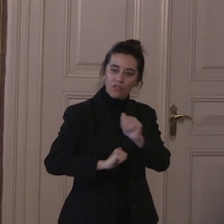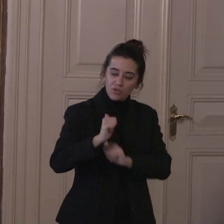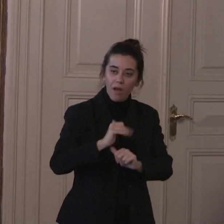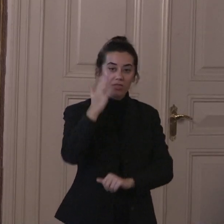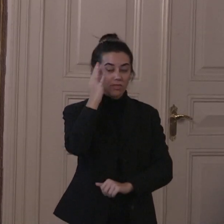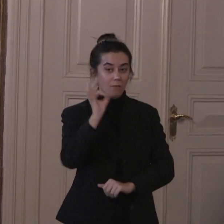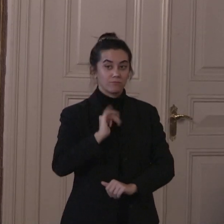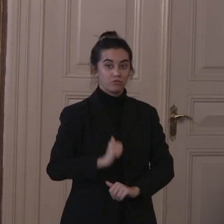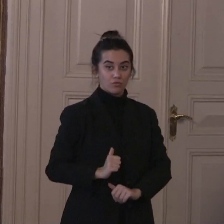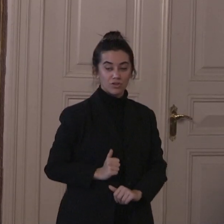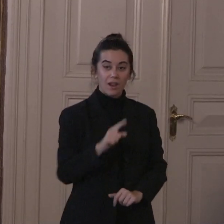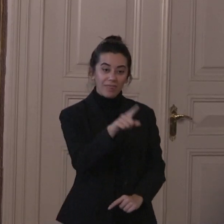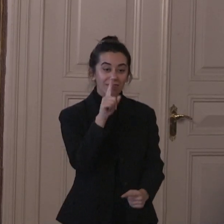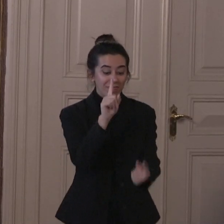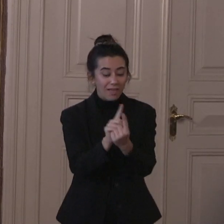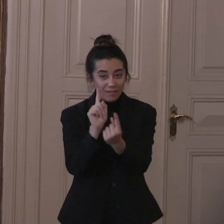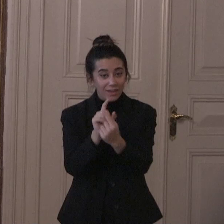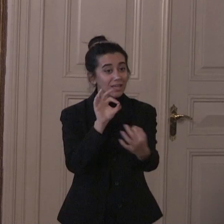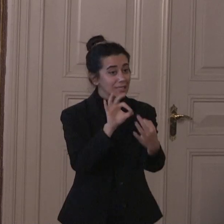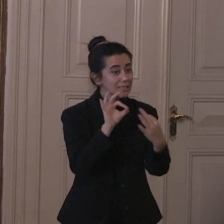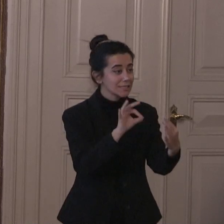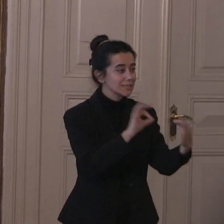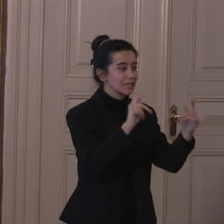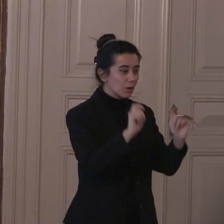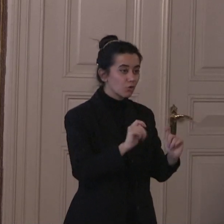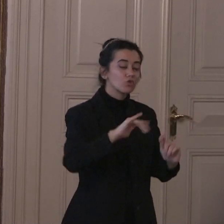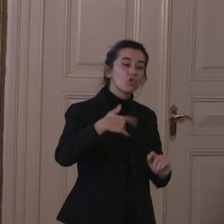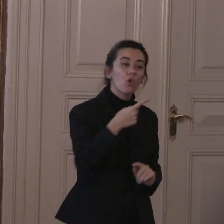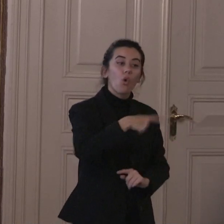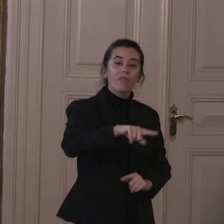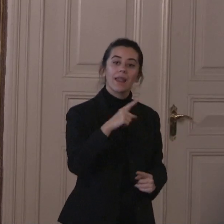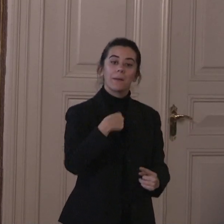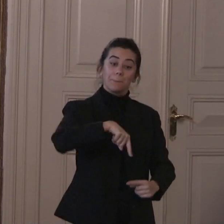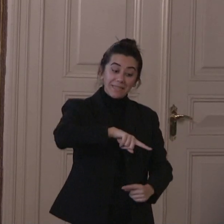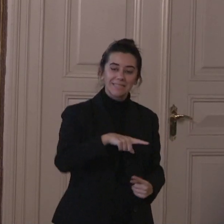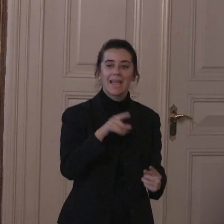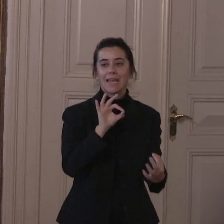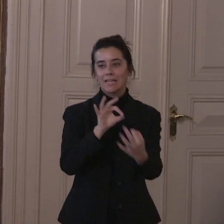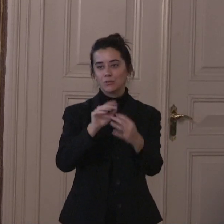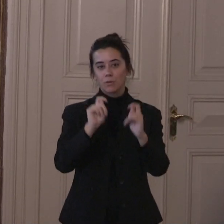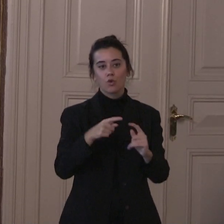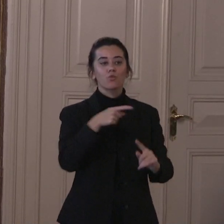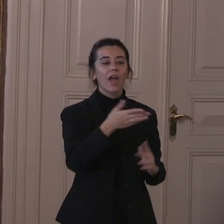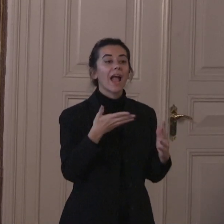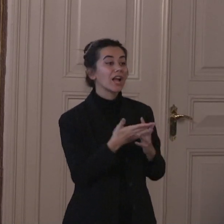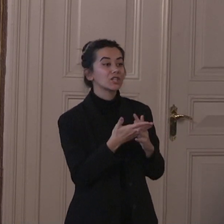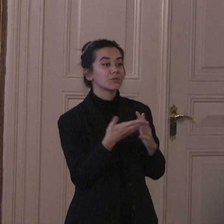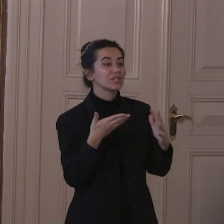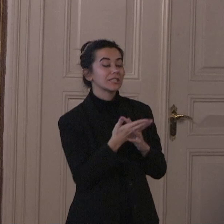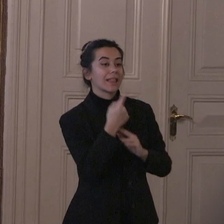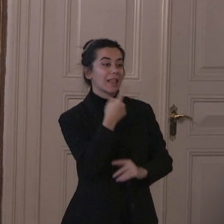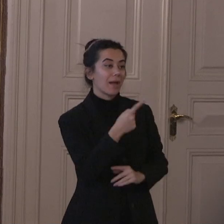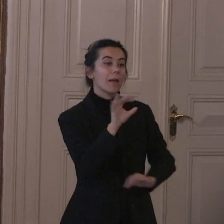iletişim kuruyor ve hocalarımızla her daim iletişim halinde oluyoruz. Erişilebilirlik, mimari, eğitim ve